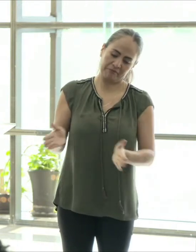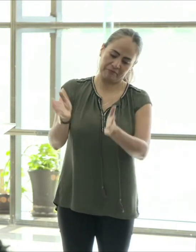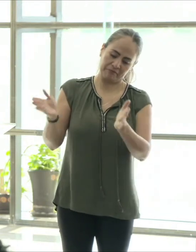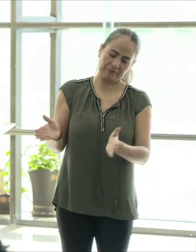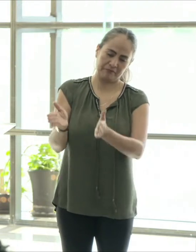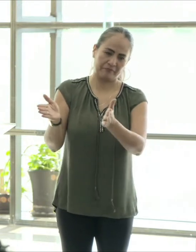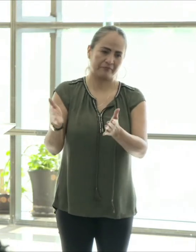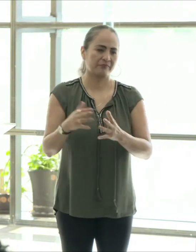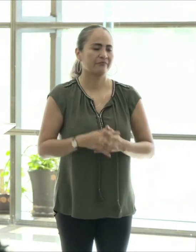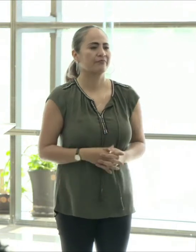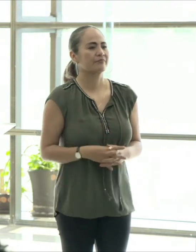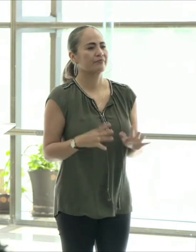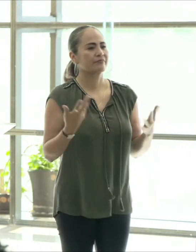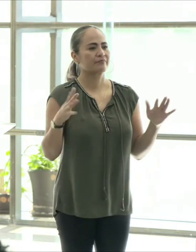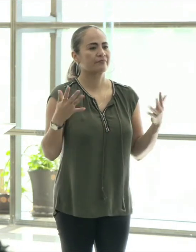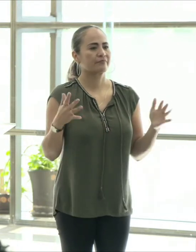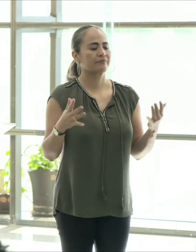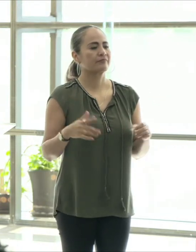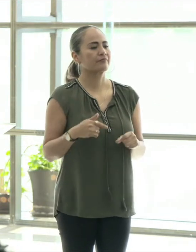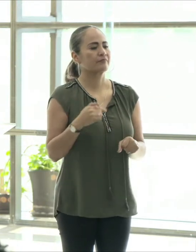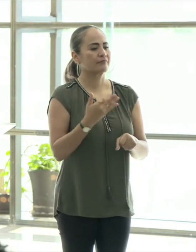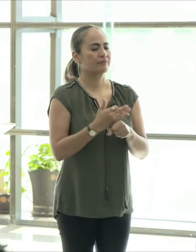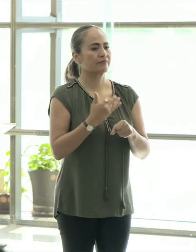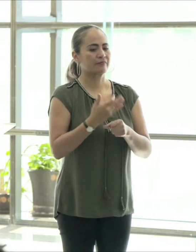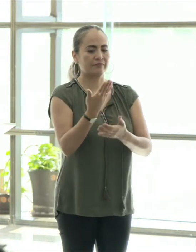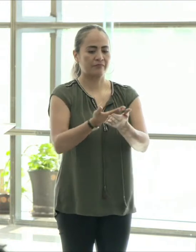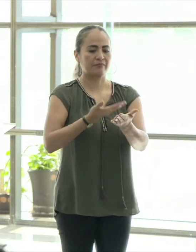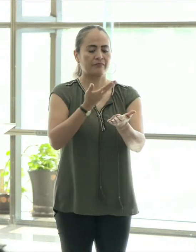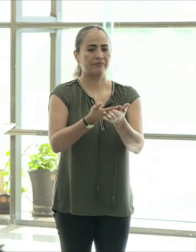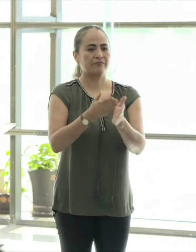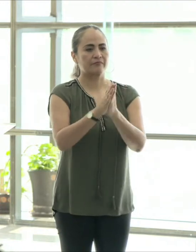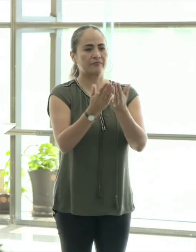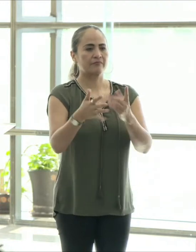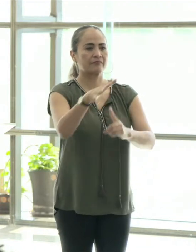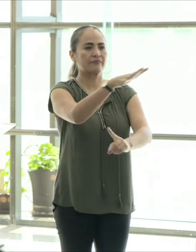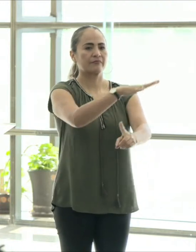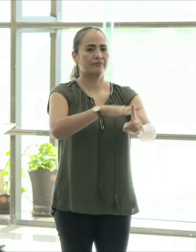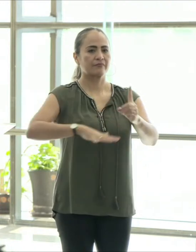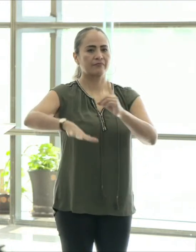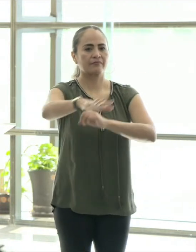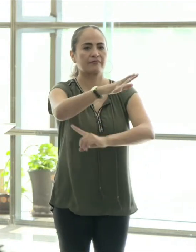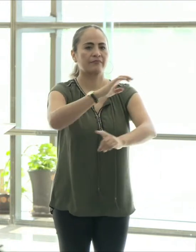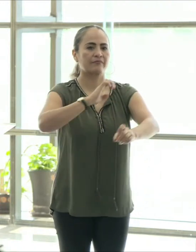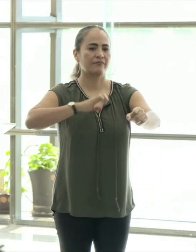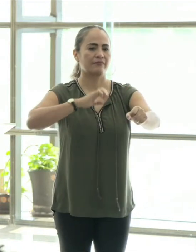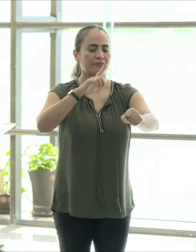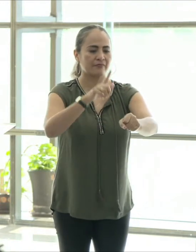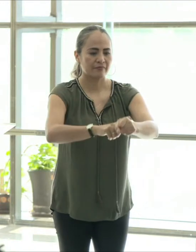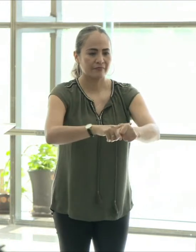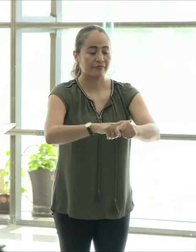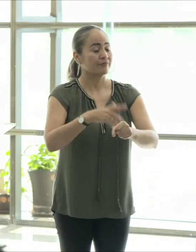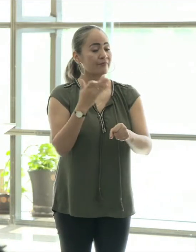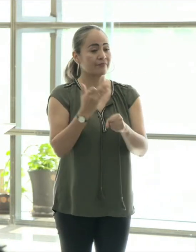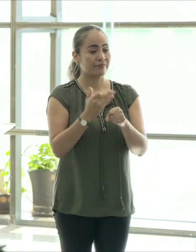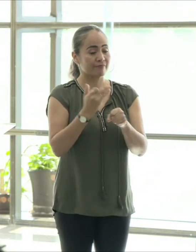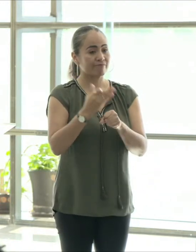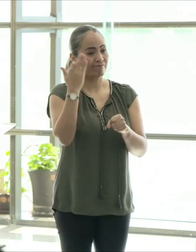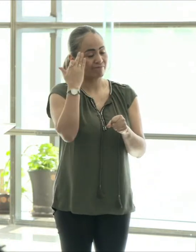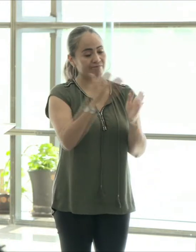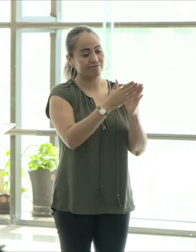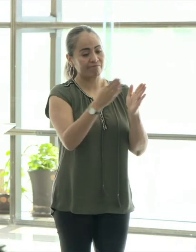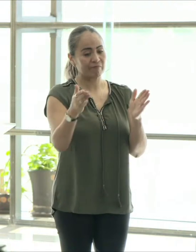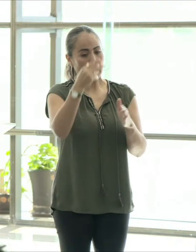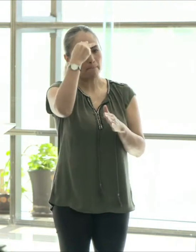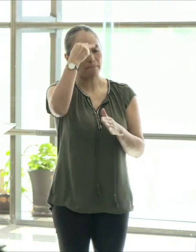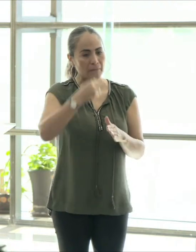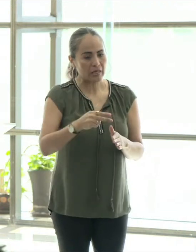respecto esta presentación se hace en un entorno especial y si consideramos que el momento que vive México es